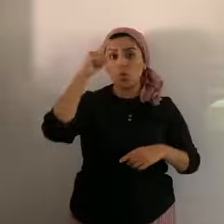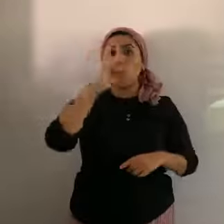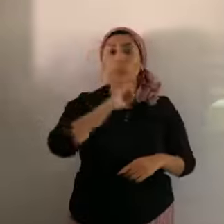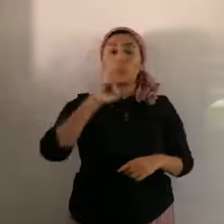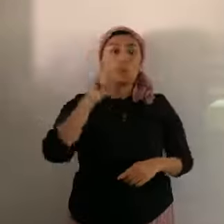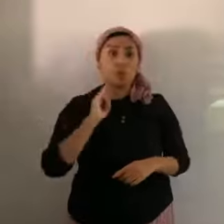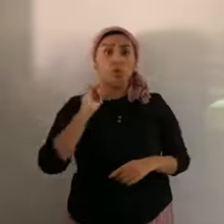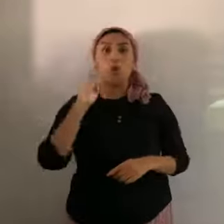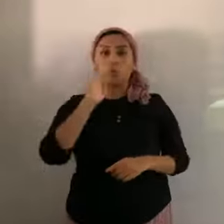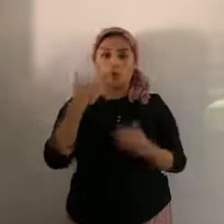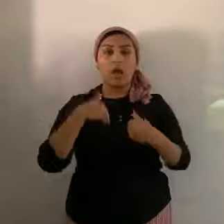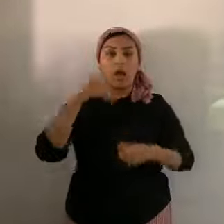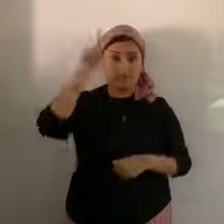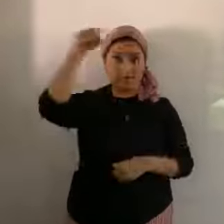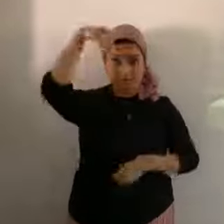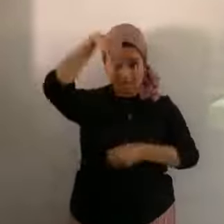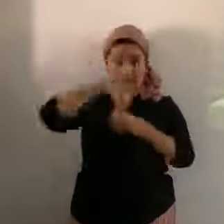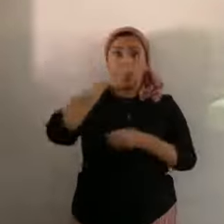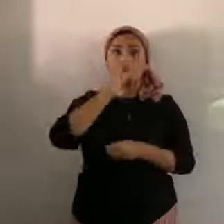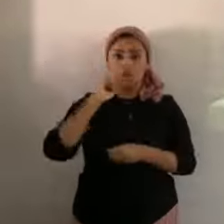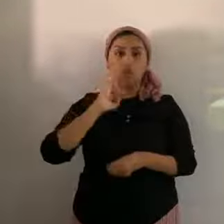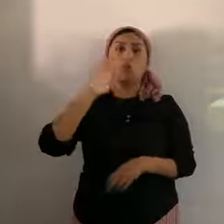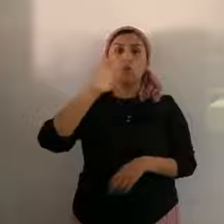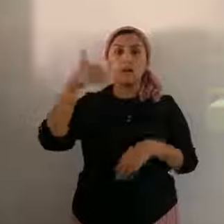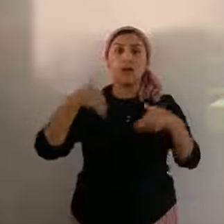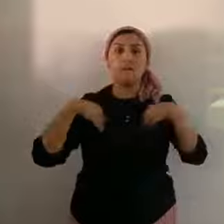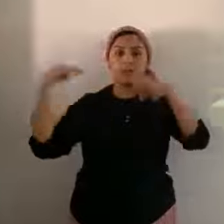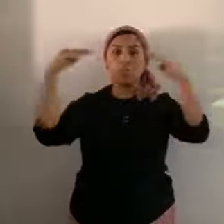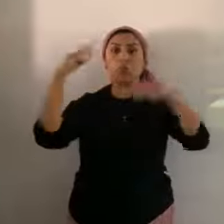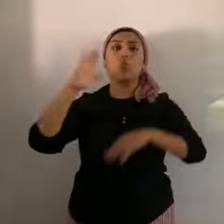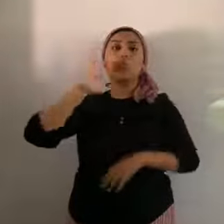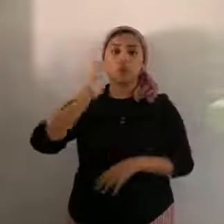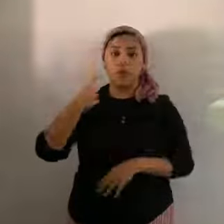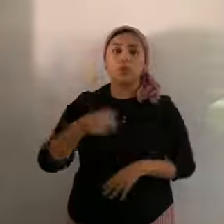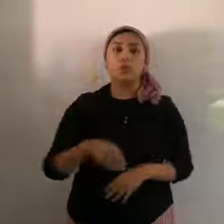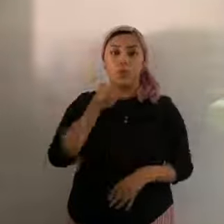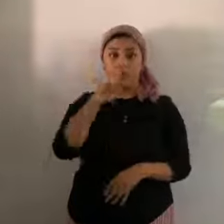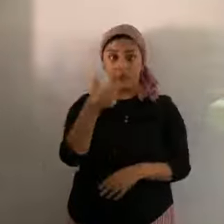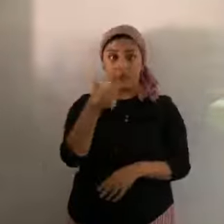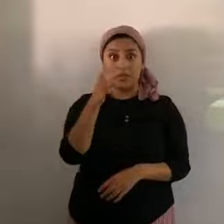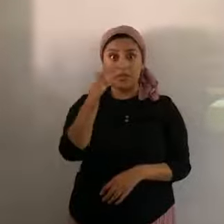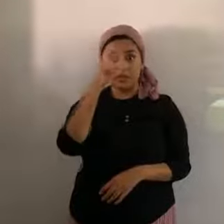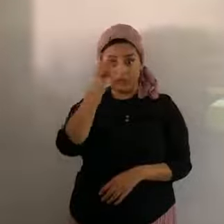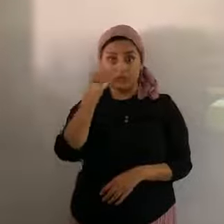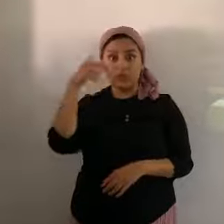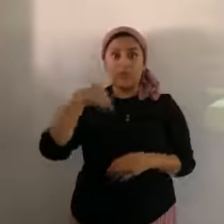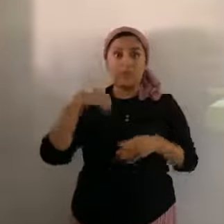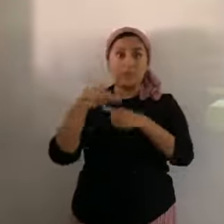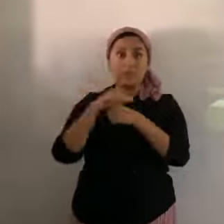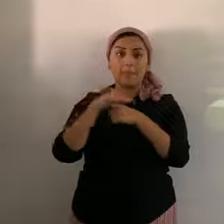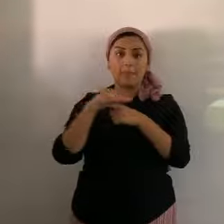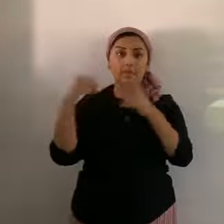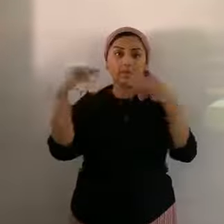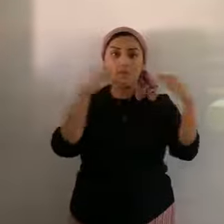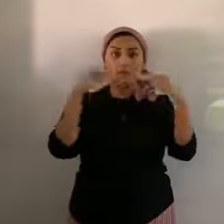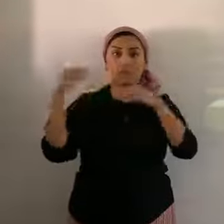haber guerra. Sí, ahorita Israel, si tú ves las noticias, están teniendo ensayos de guerra